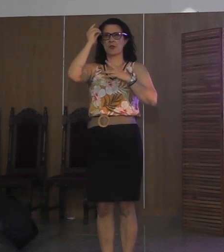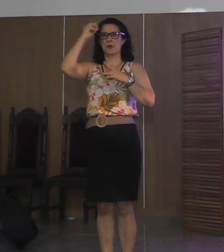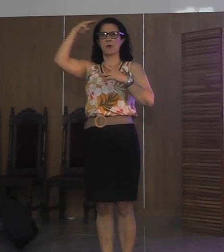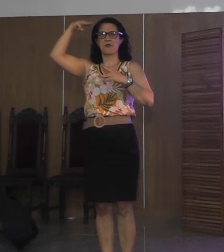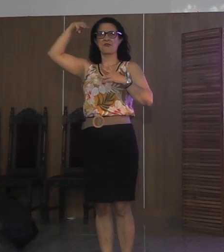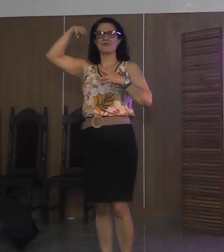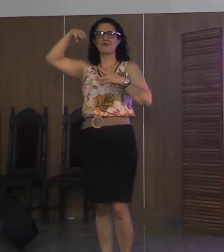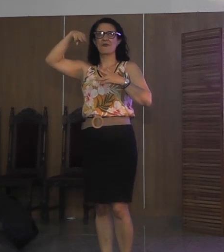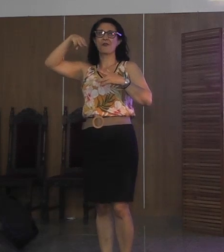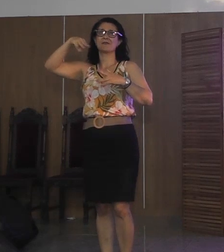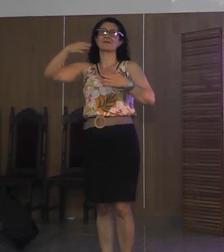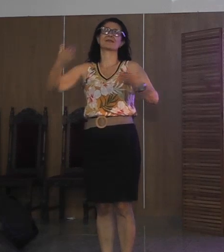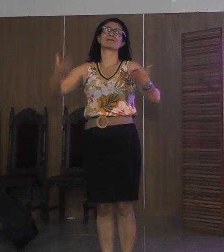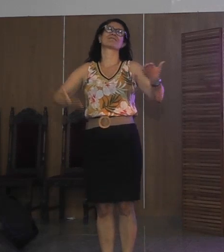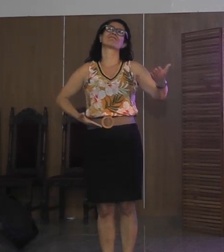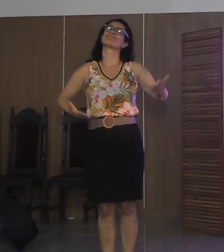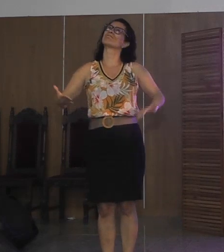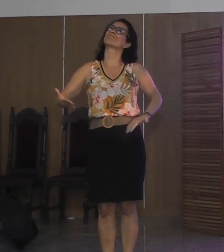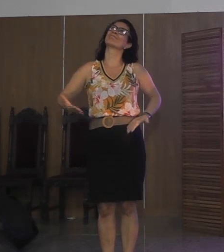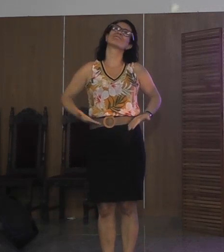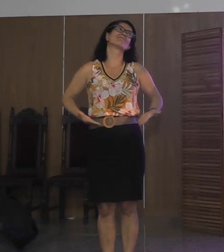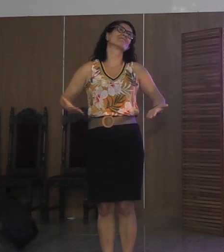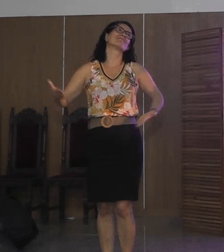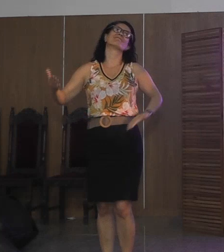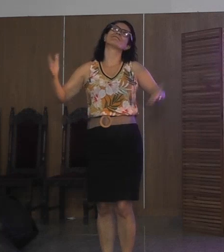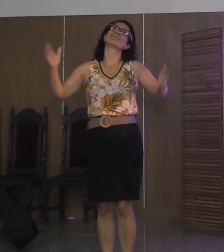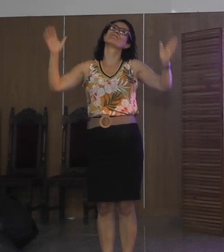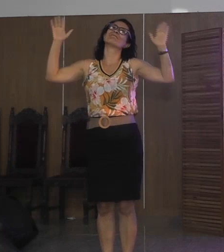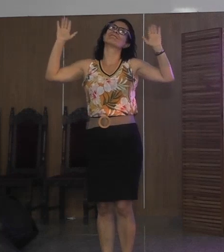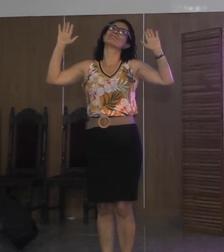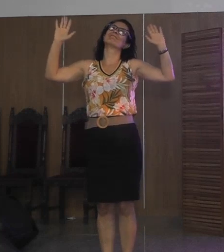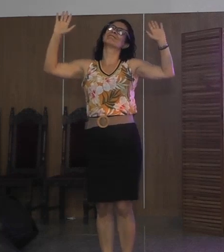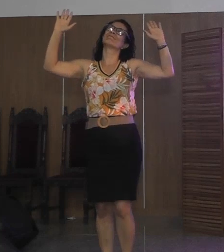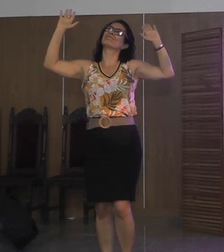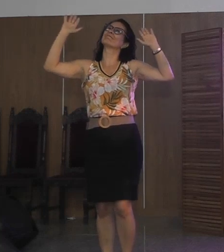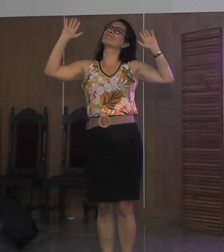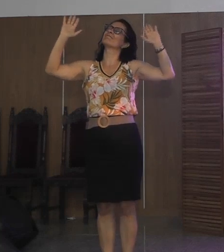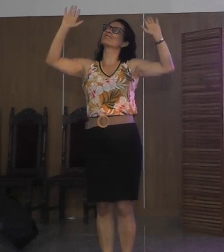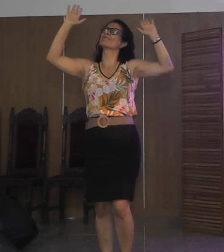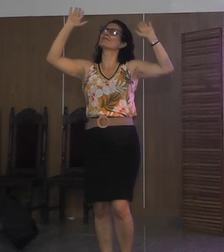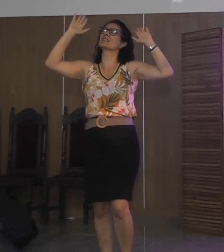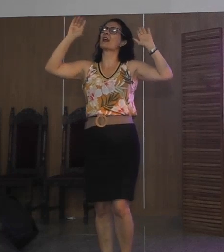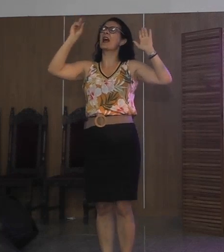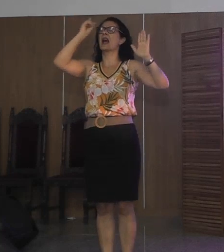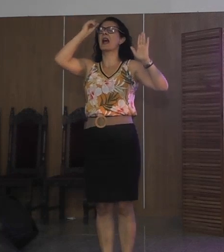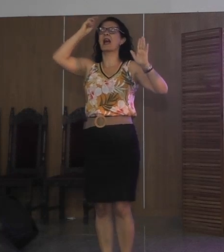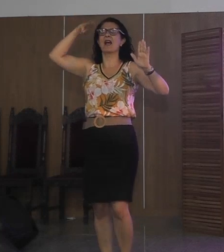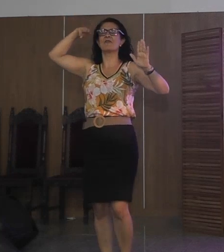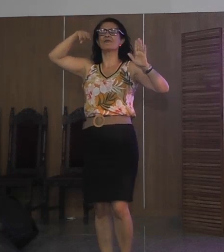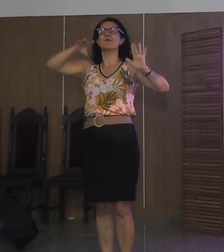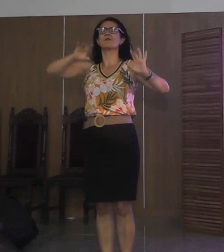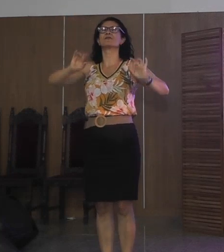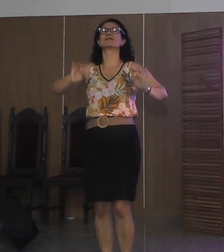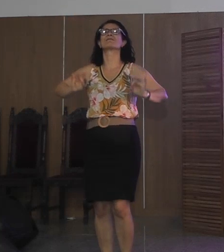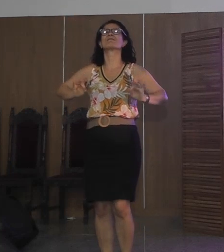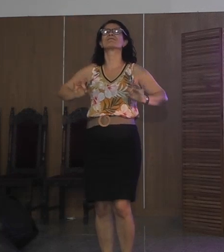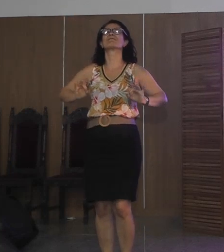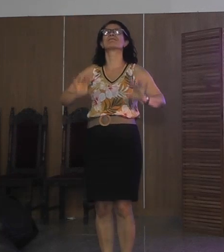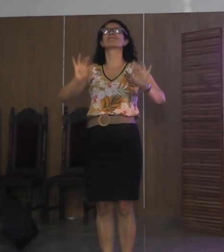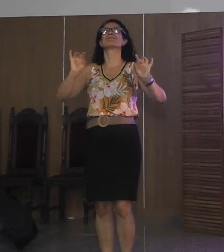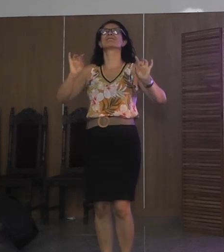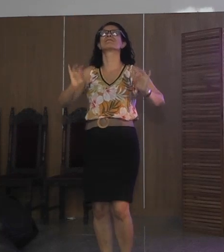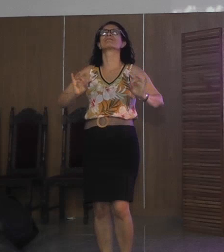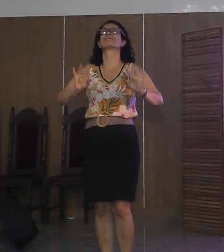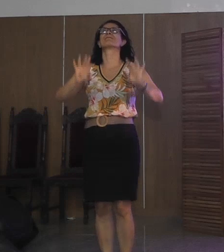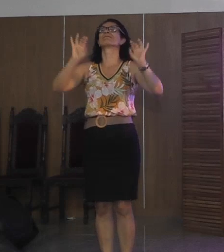servir. Meus dons preciosos coração teu. É